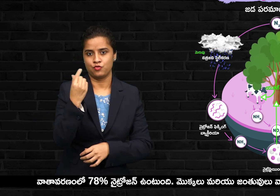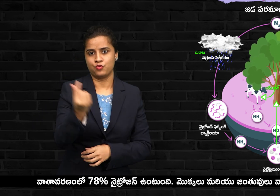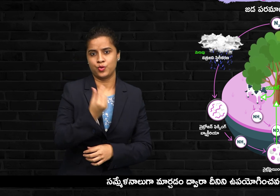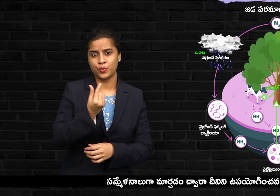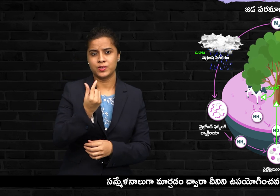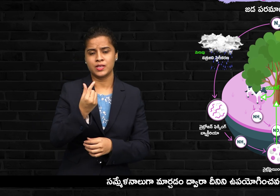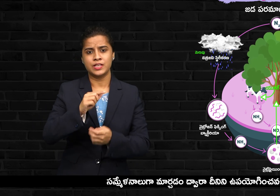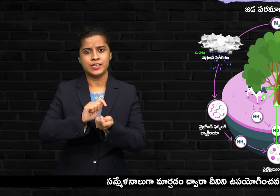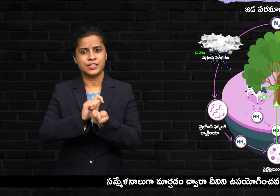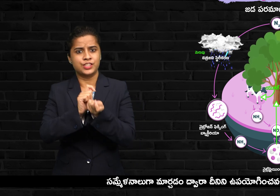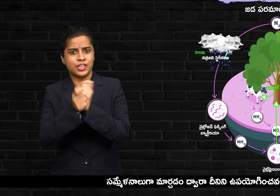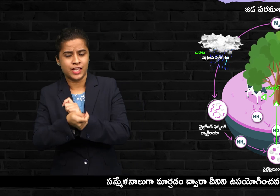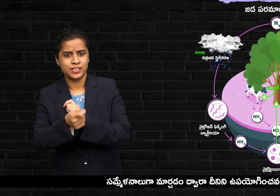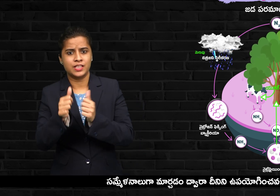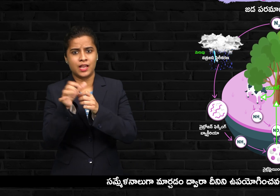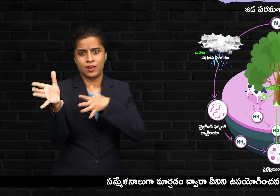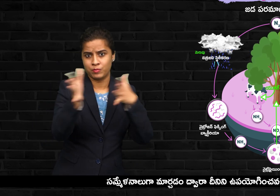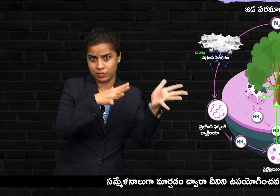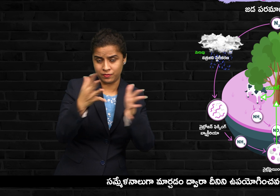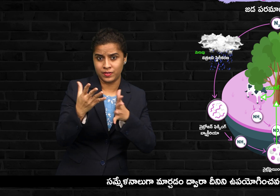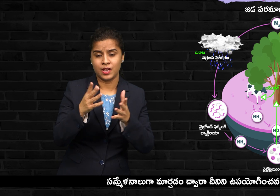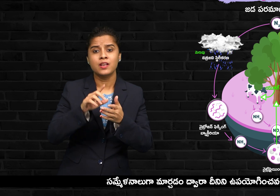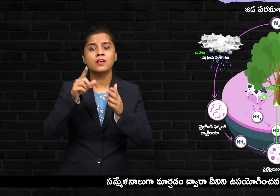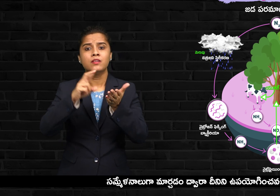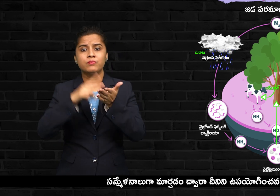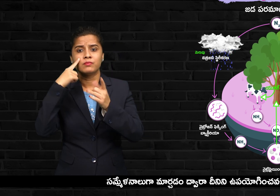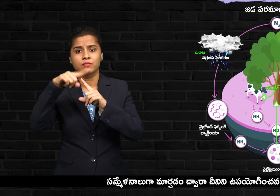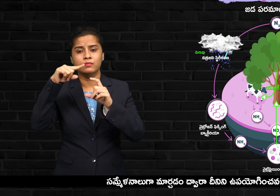నిర్దిష్ట సమ్మేళనాలుగా మార్చడం ద్వారా దీనిని ఉపయోగించవచ్చు.